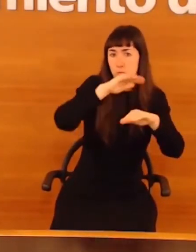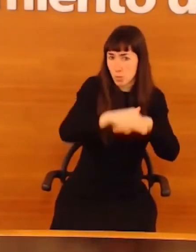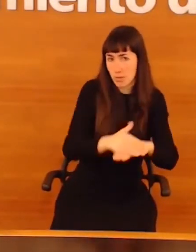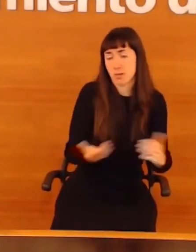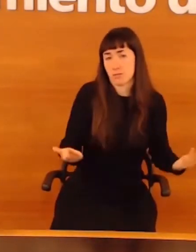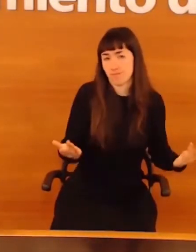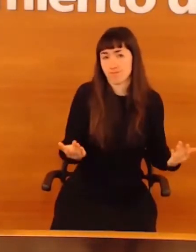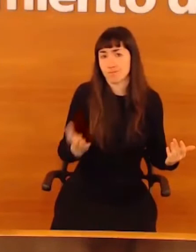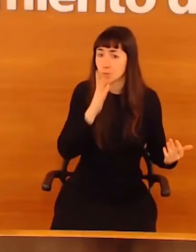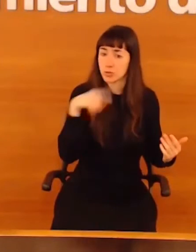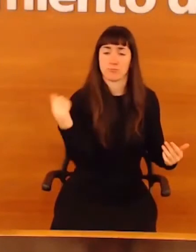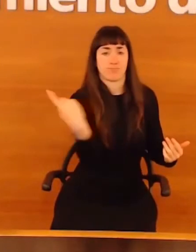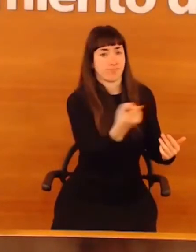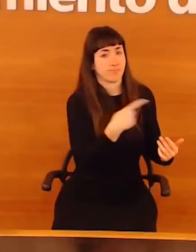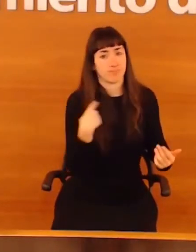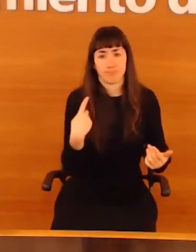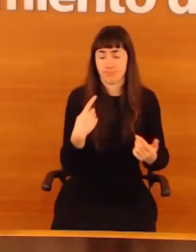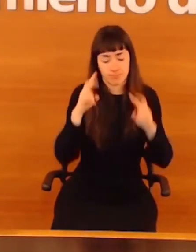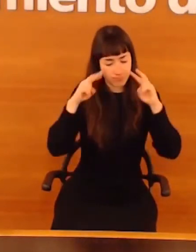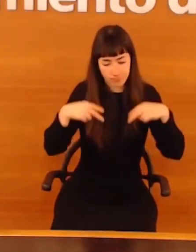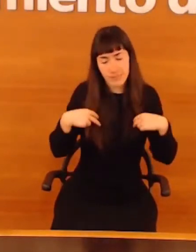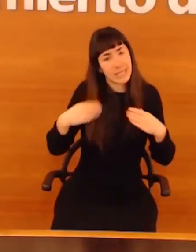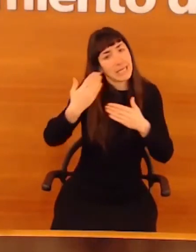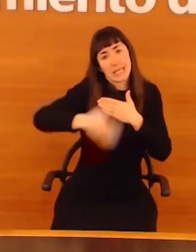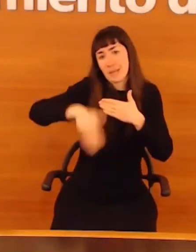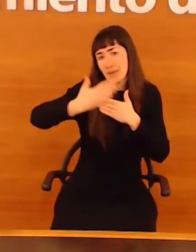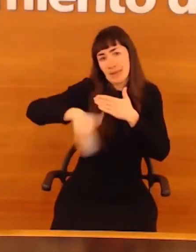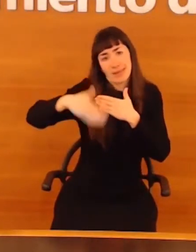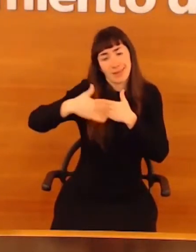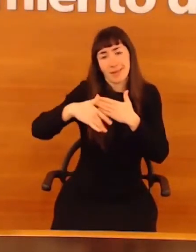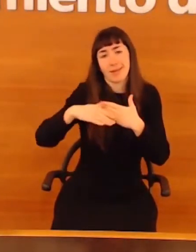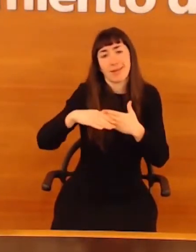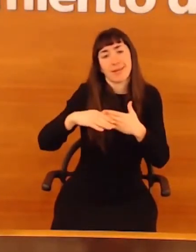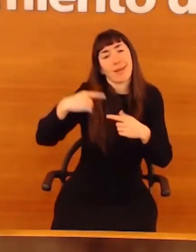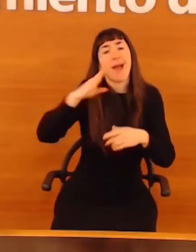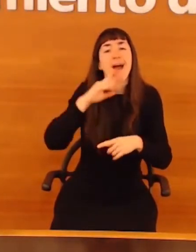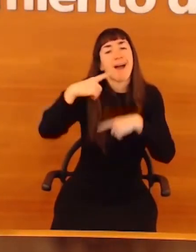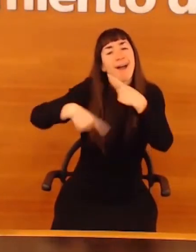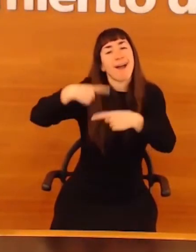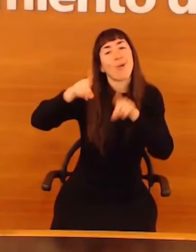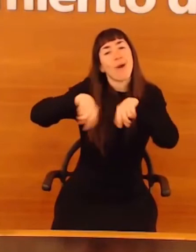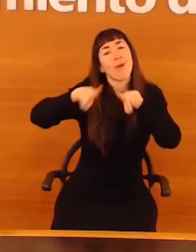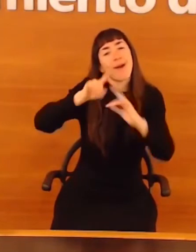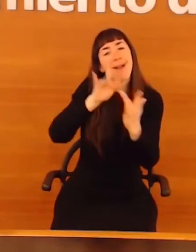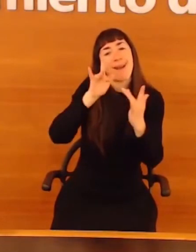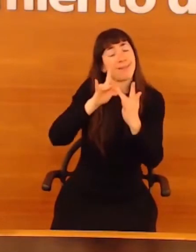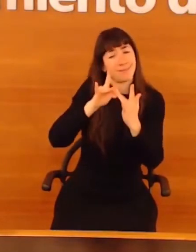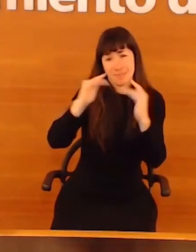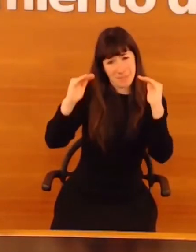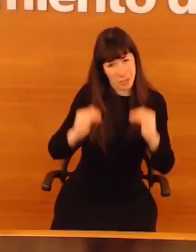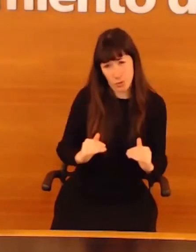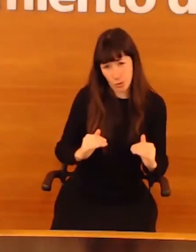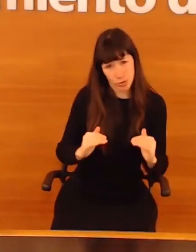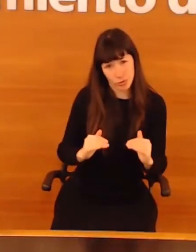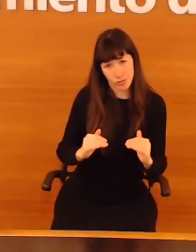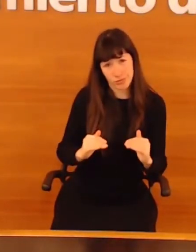todo momento la idea de autolimitación en nuestros contactos habituales. Porque estamos hablando de que no se trata